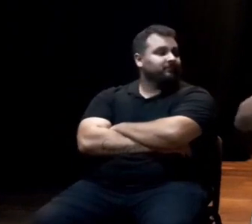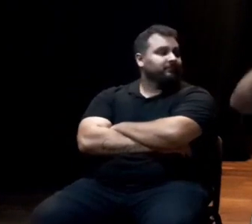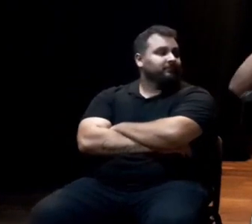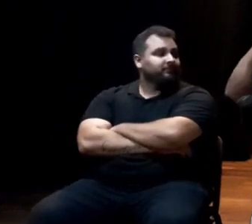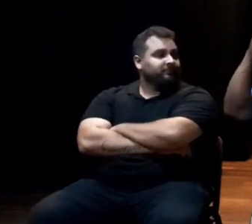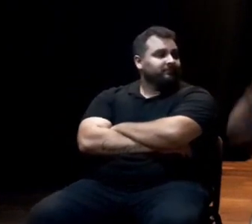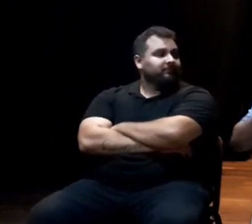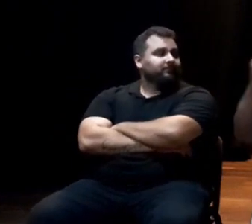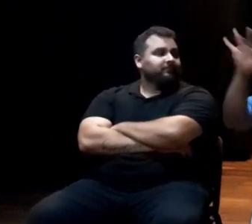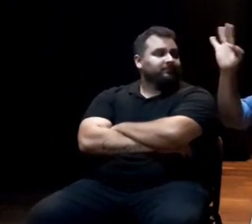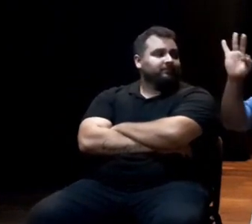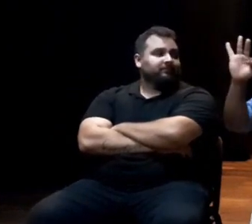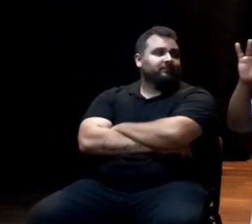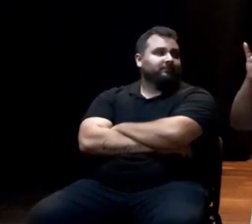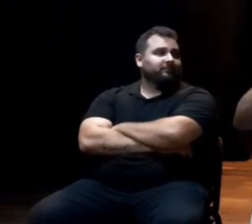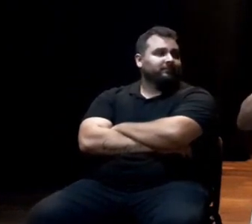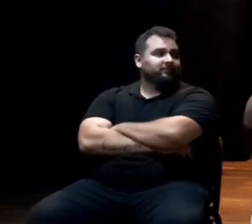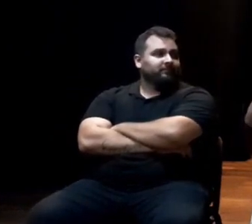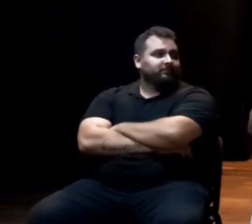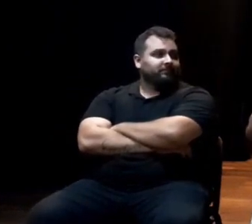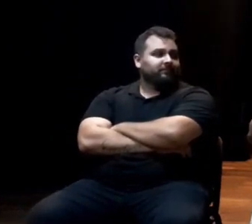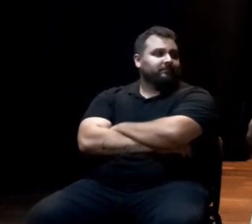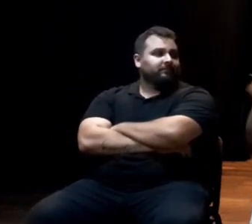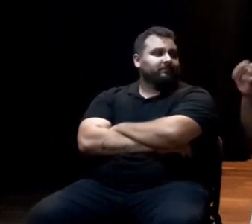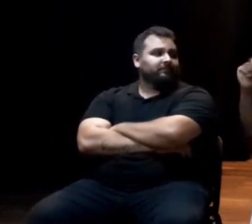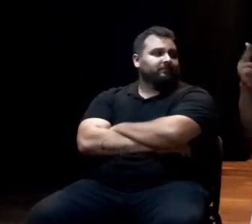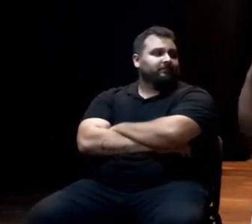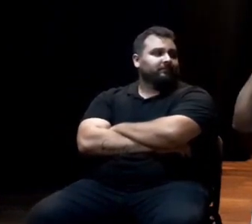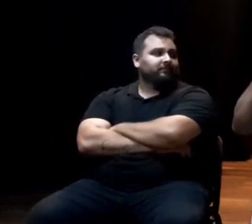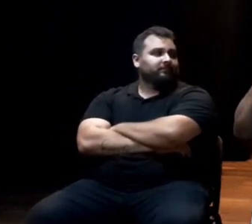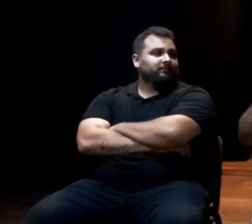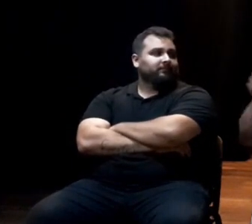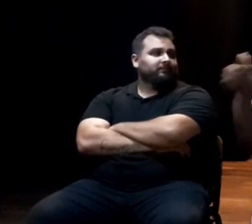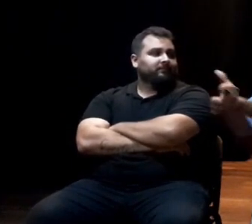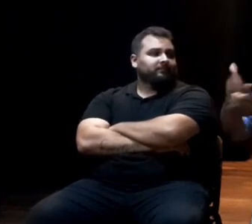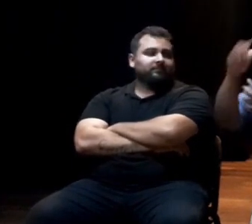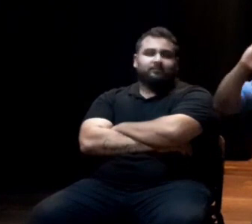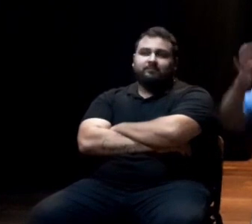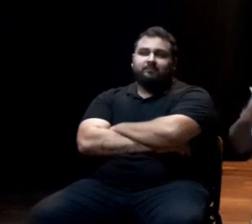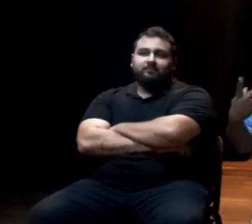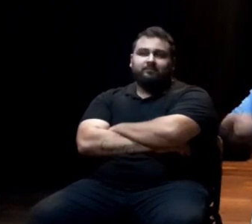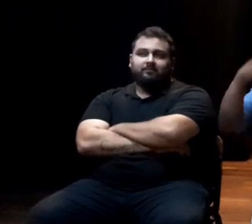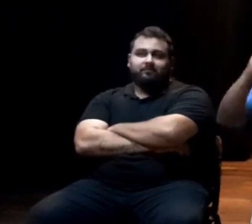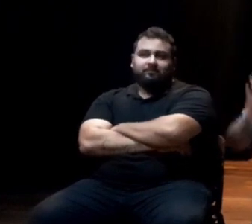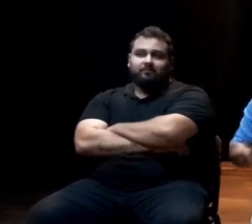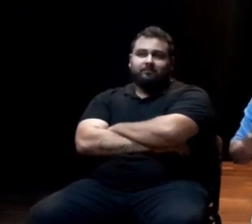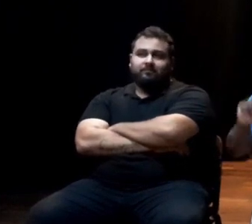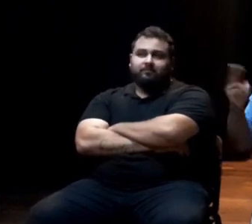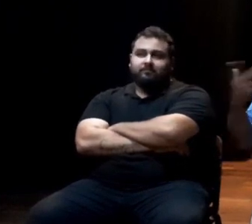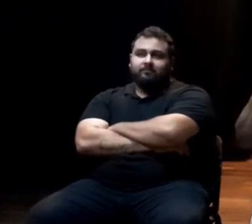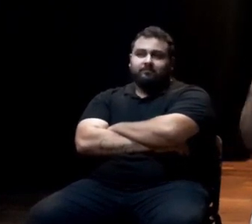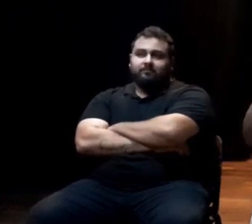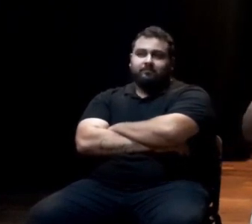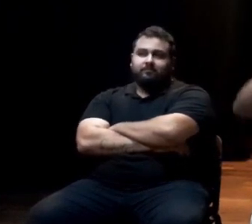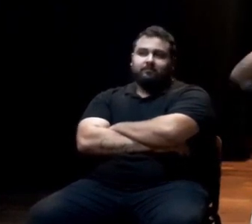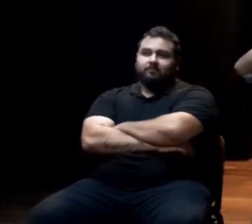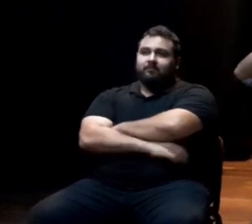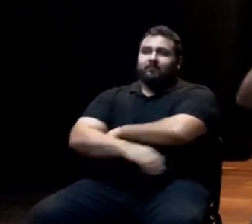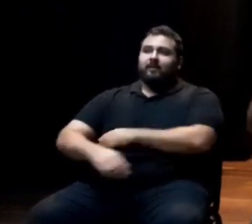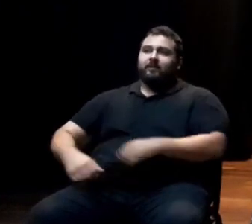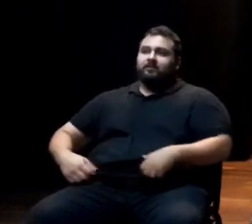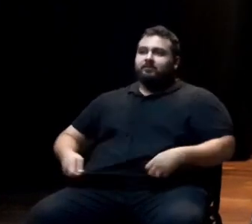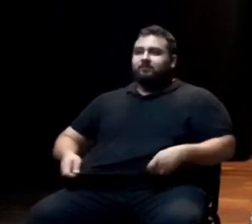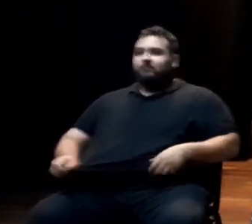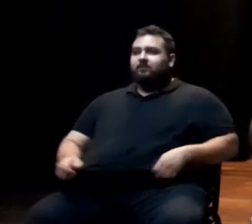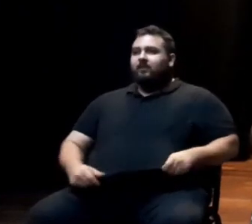um surdo da Alemanha, da França, da Itália, falar, ou ele acompanha os sinais do Brasil, ou ele vai